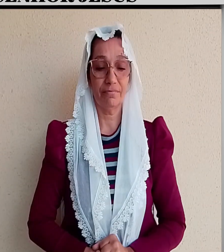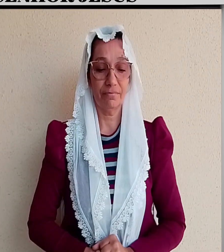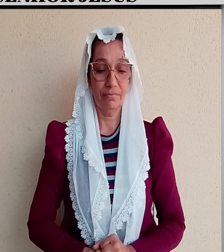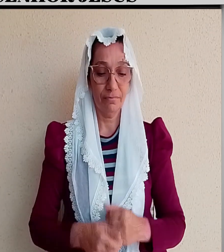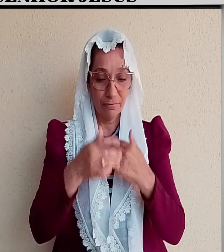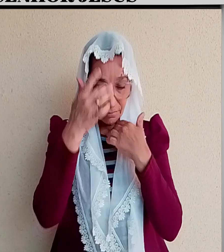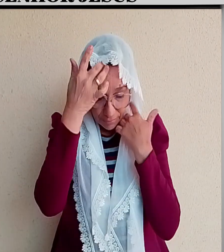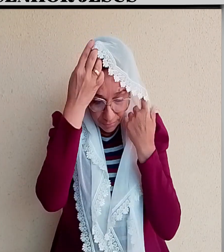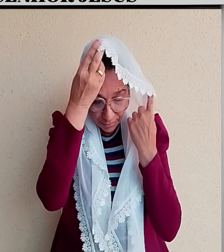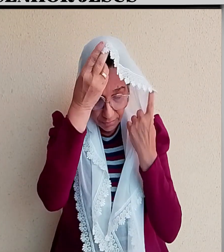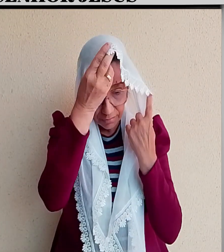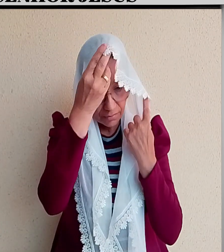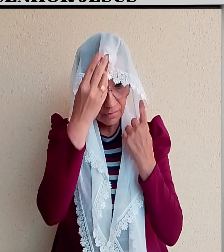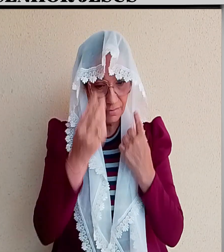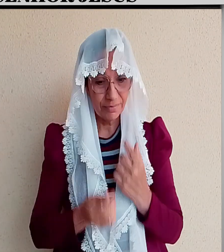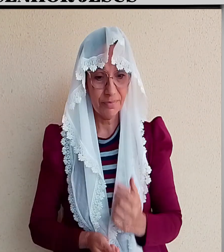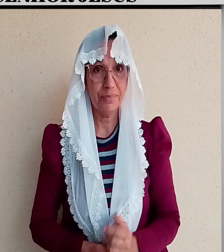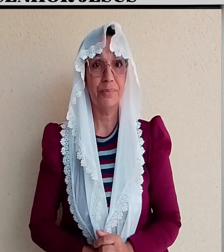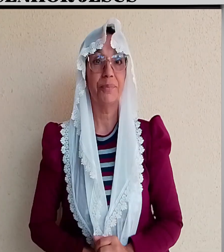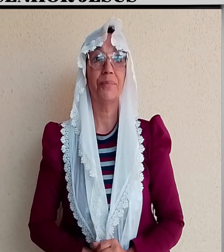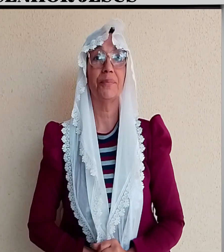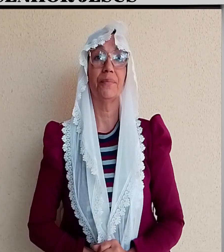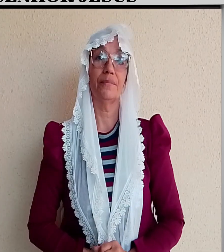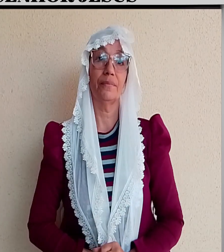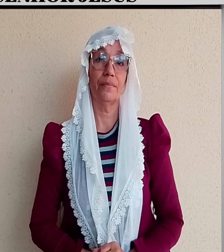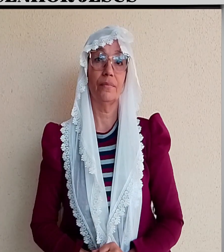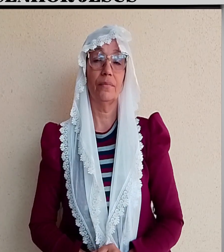Aleluia, vida paz.